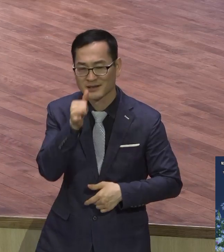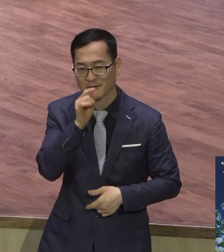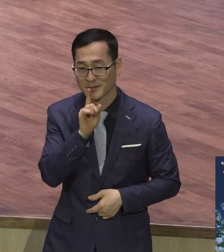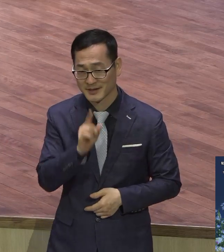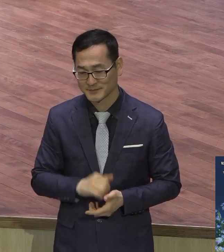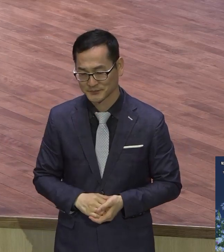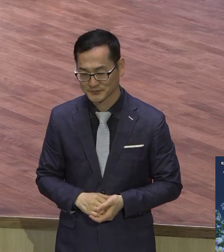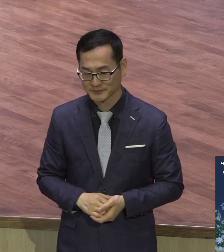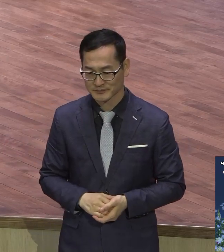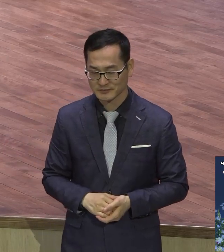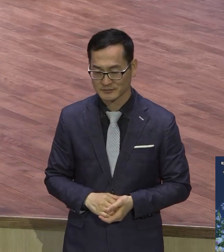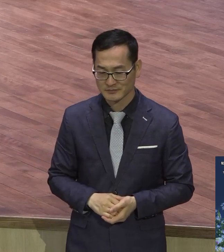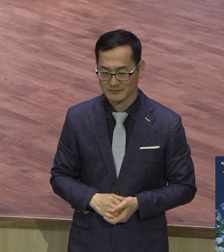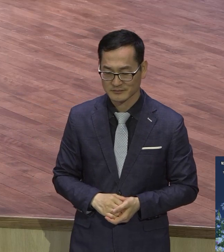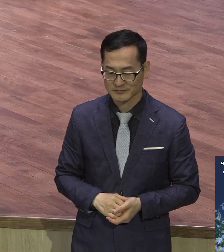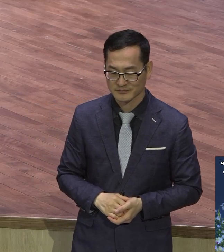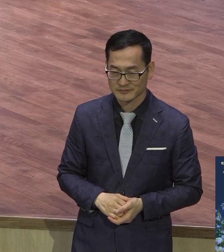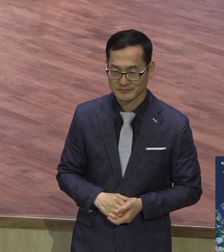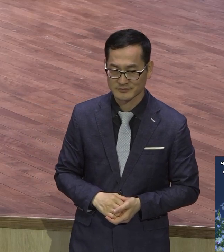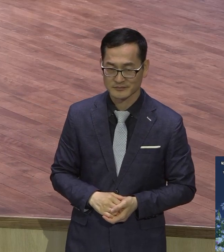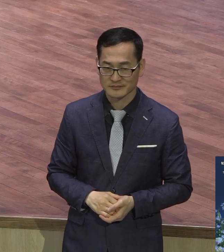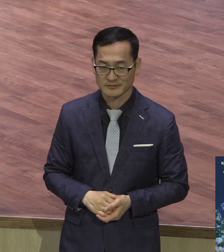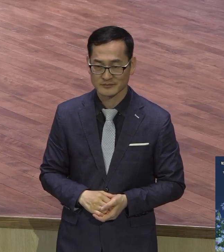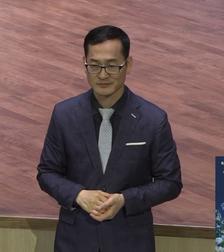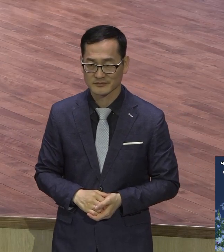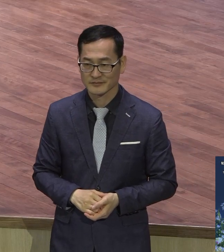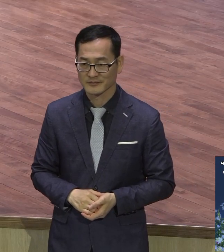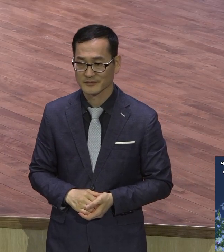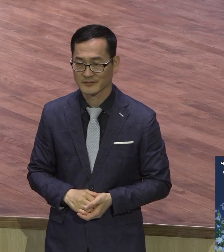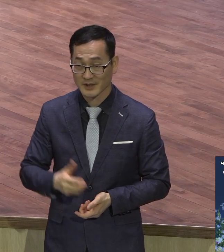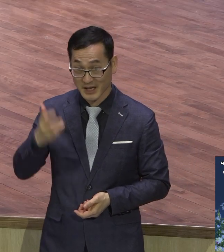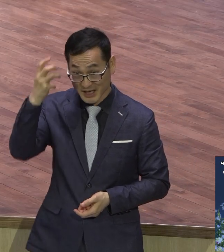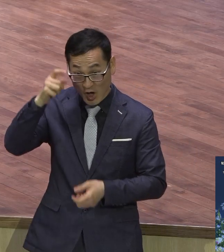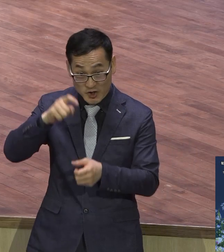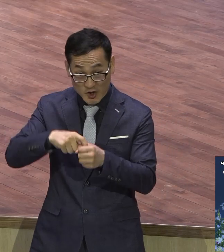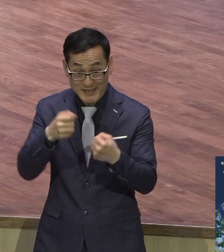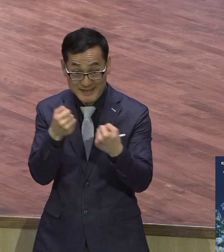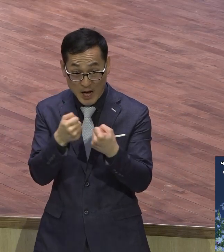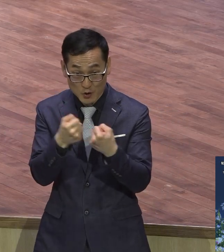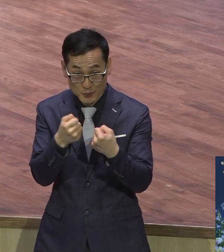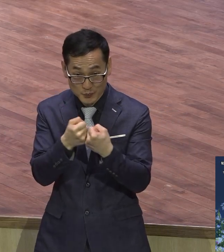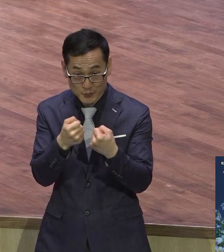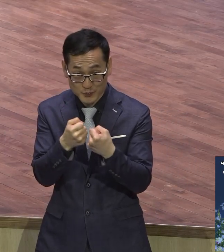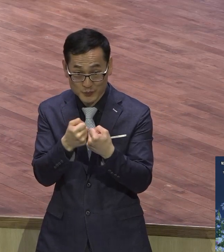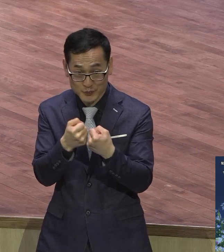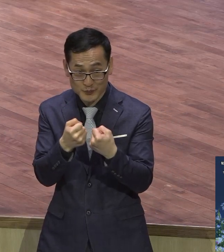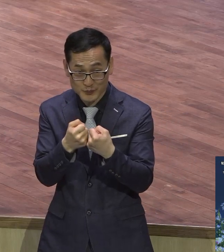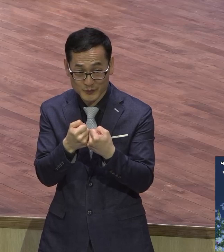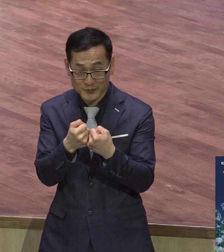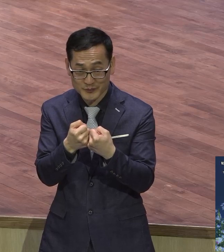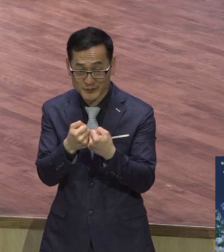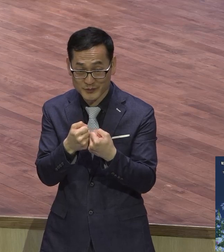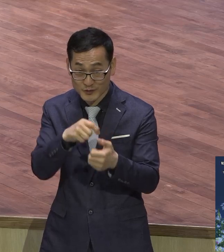영적 싸움, 영적 싸움. 영적 싸움은 뭔지 아세요? 자돈심 싸움이에요. 사단의 마지막 보루입니다.